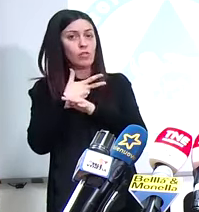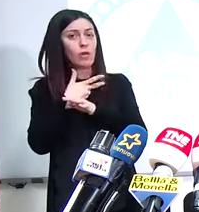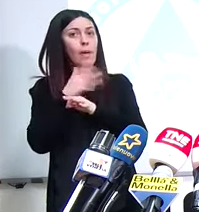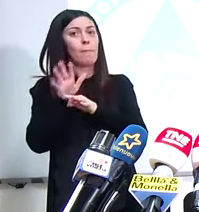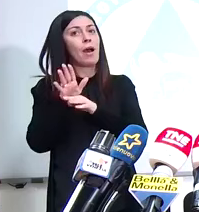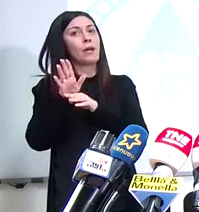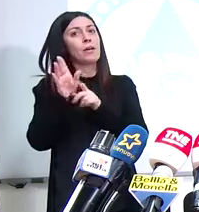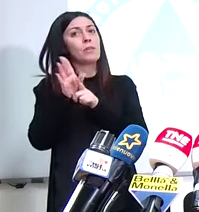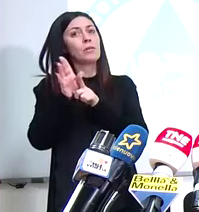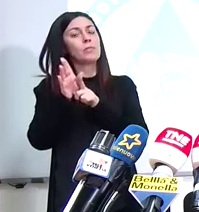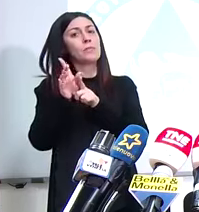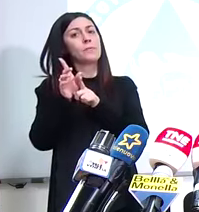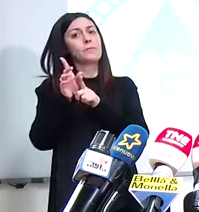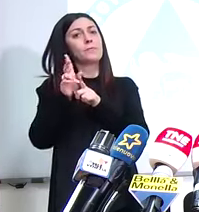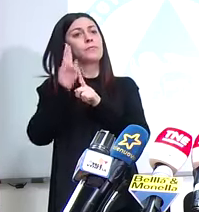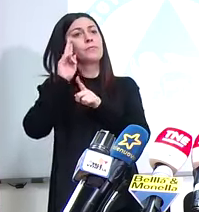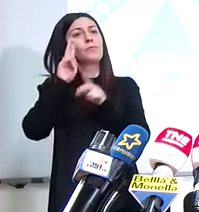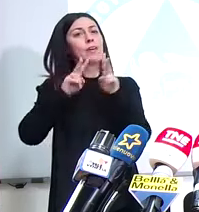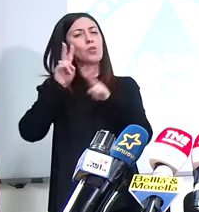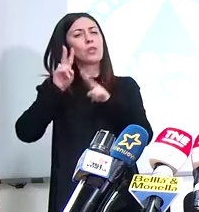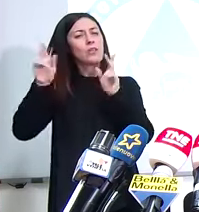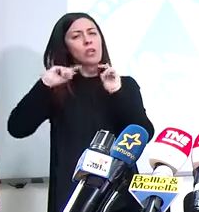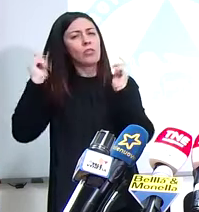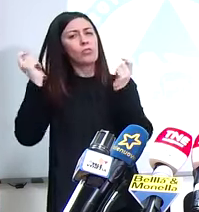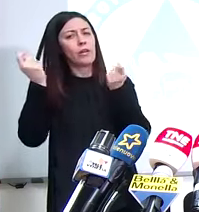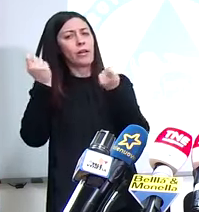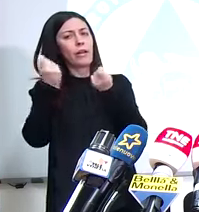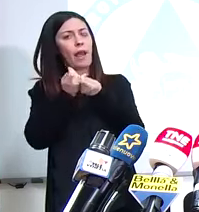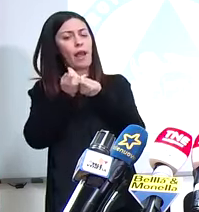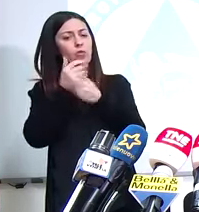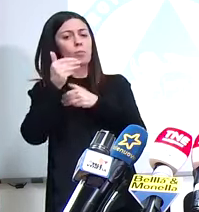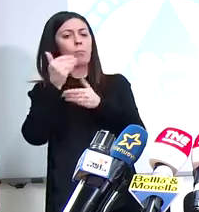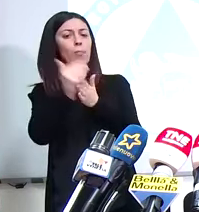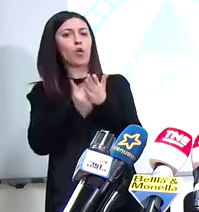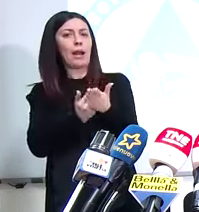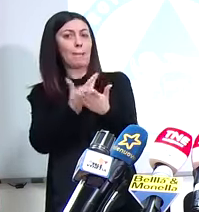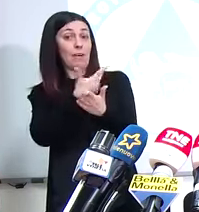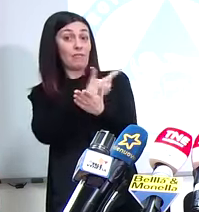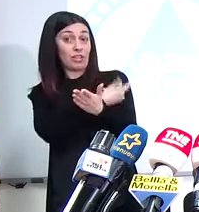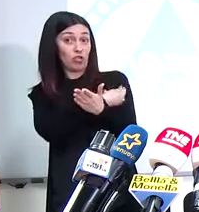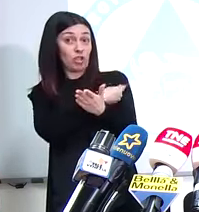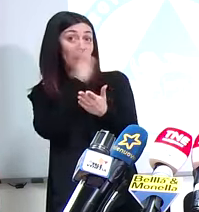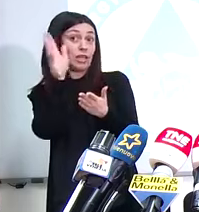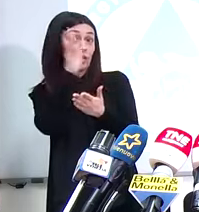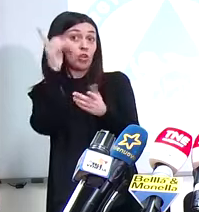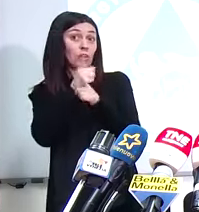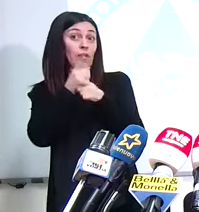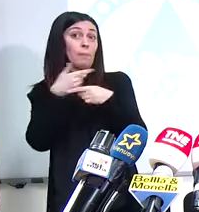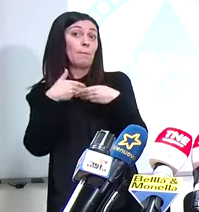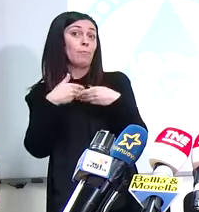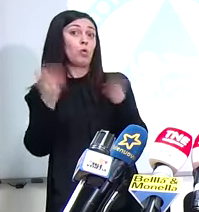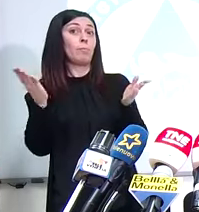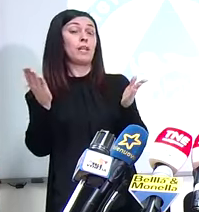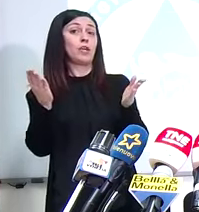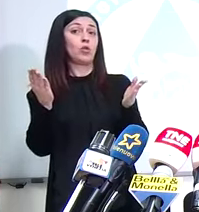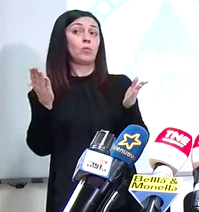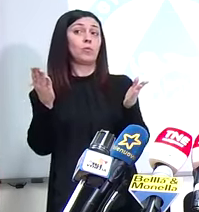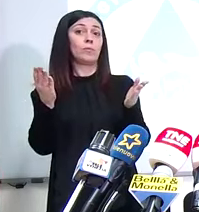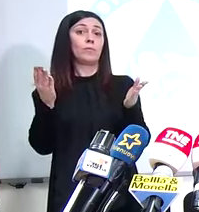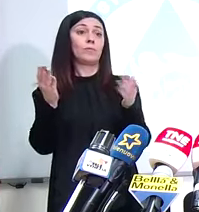perciò sull'organizzazione di impero vaccini che dovrebbe essere invece pubblico ecco a quel punto invece a giochi pubblico nel